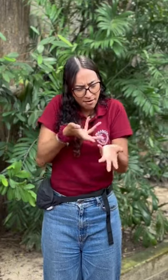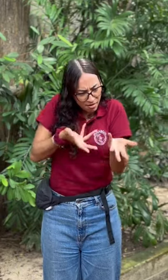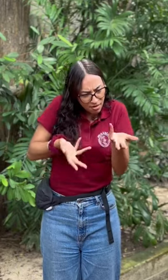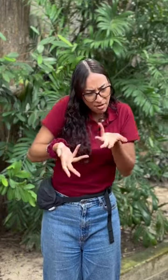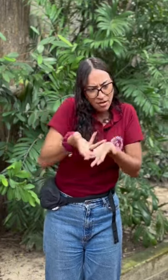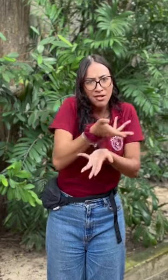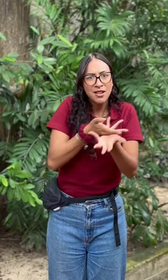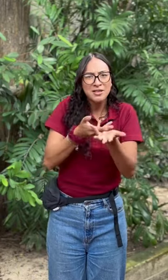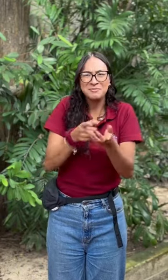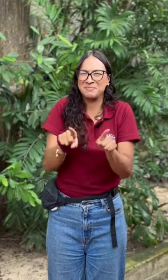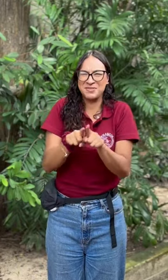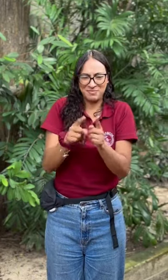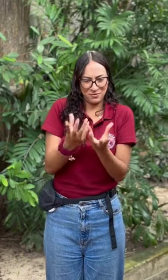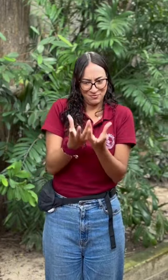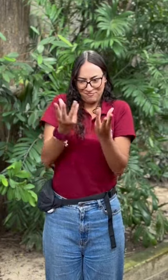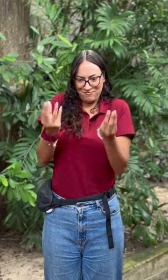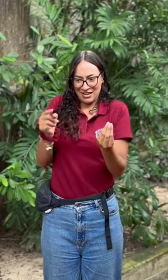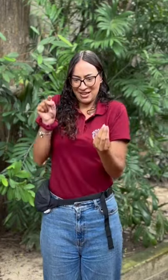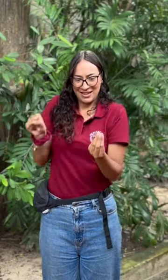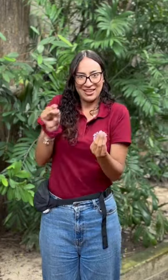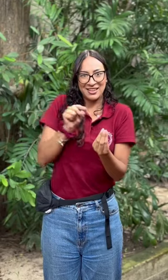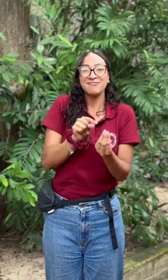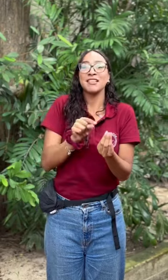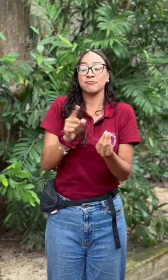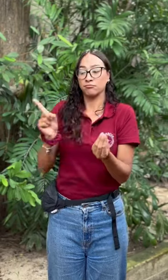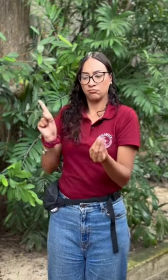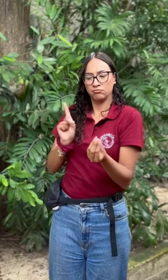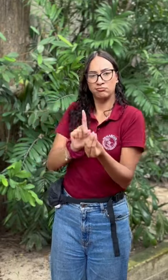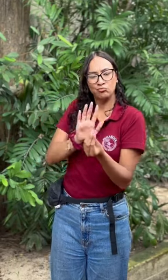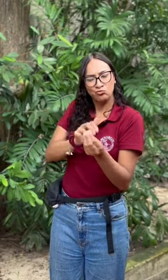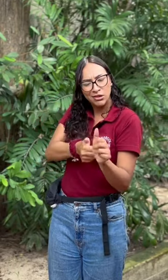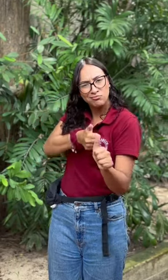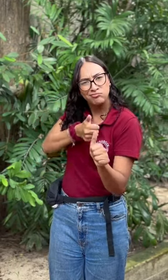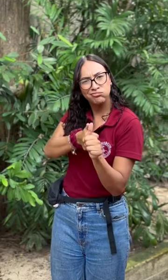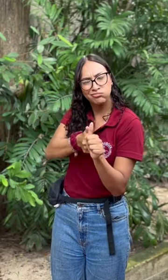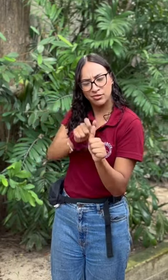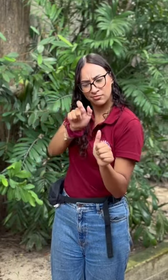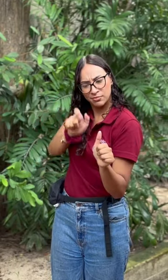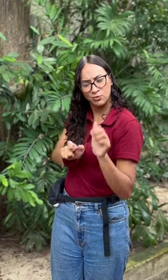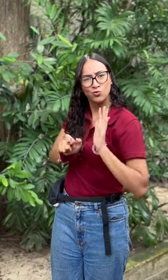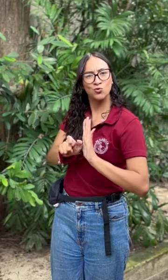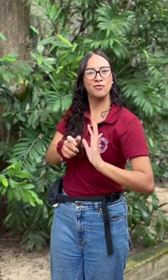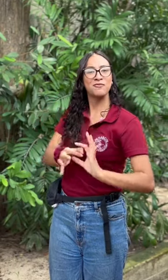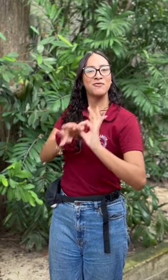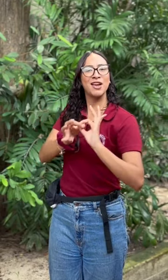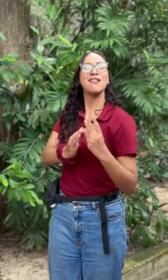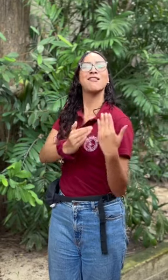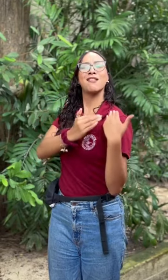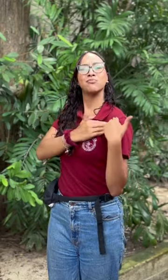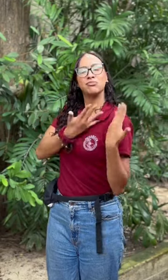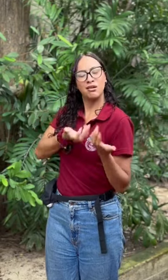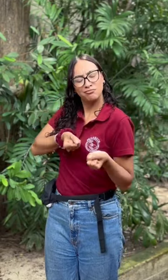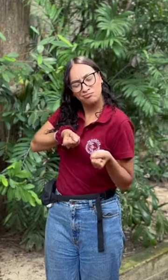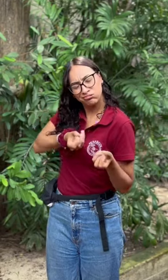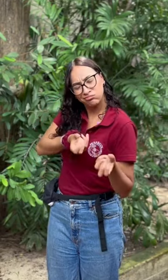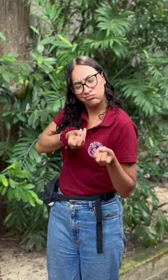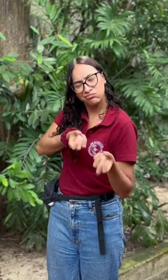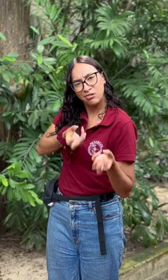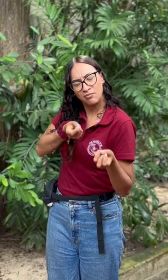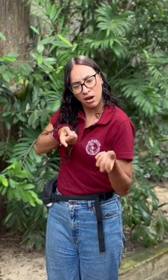llegar ambos grupos tuvieron el acompañamiento y retroalimentación de un profesional de fenascol con el fin